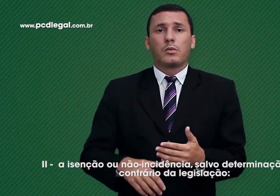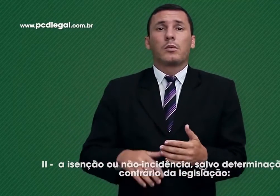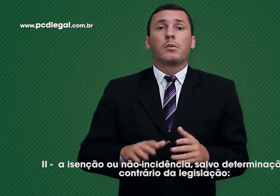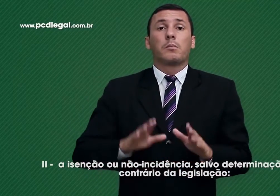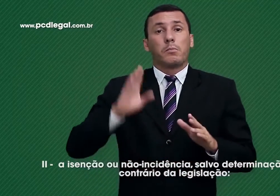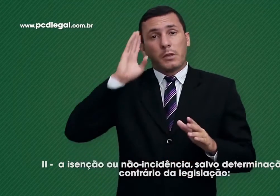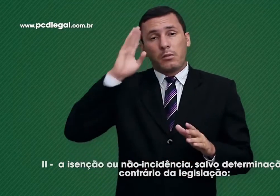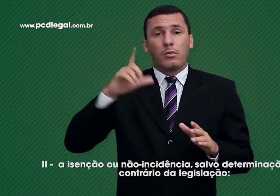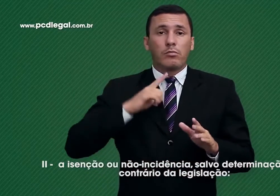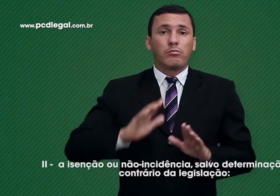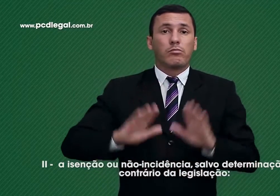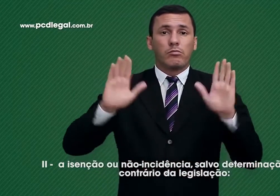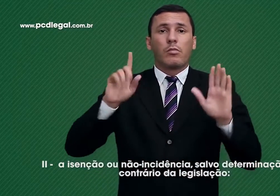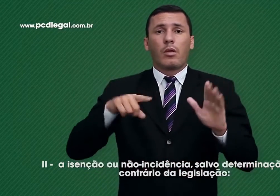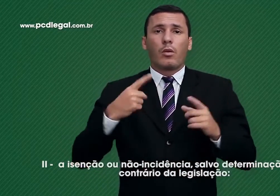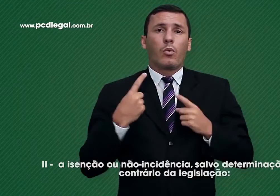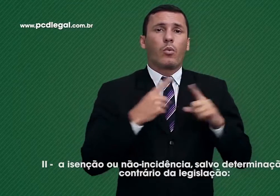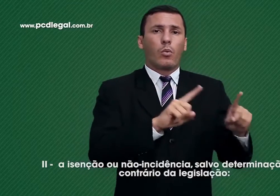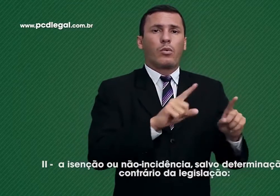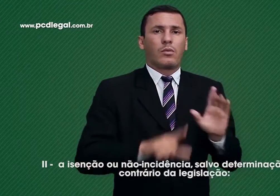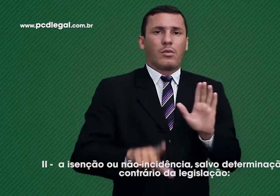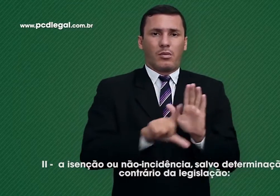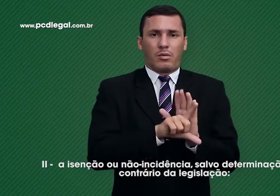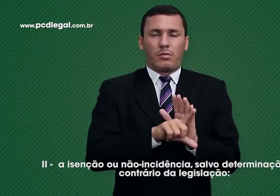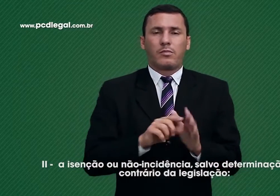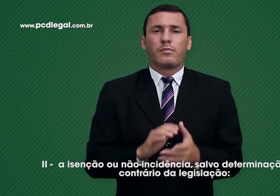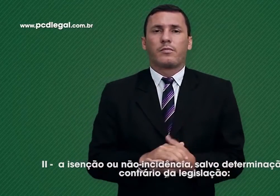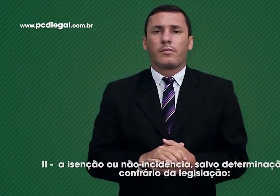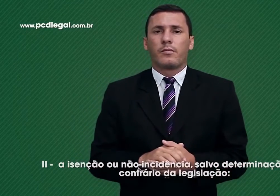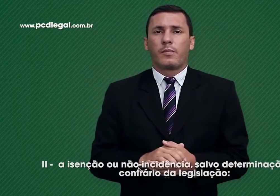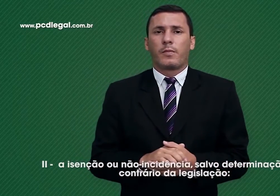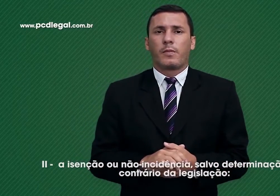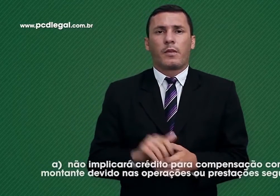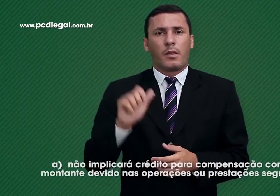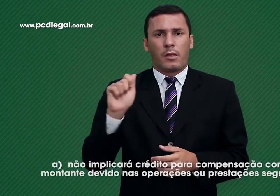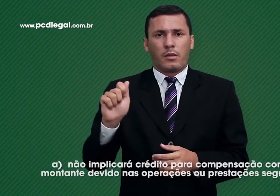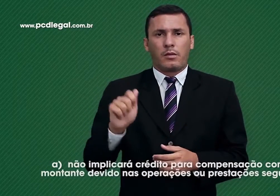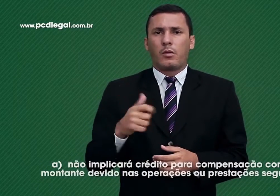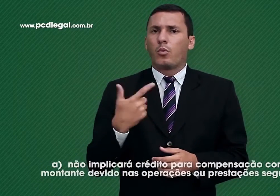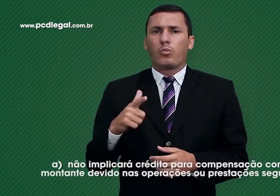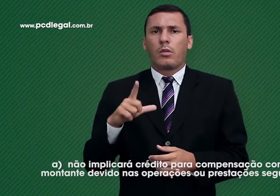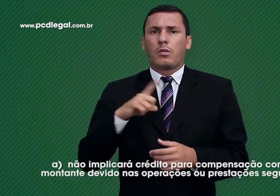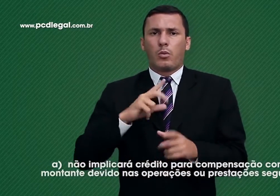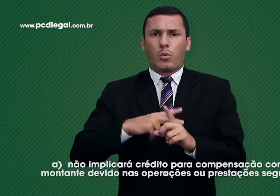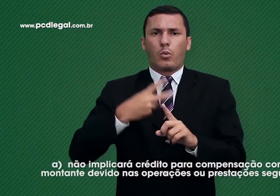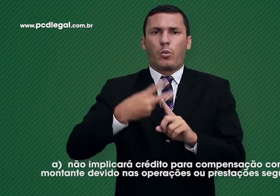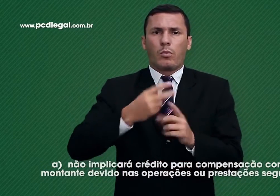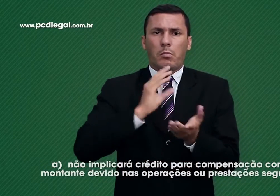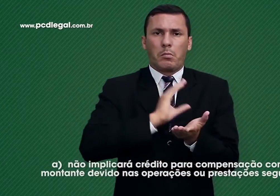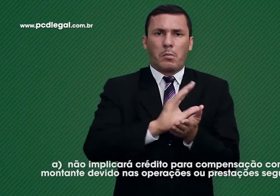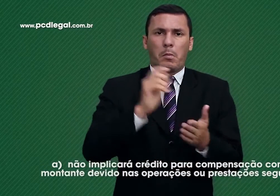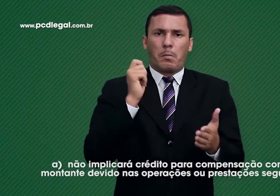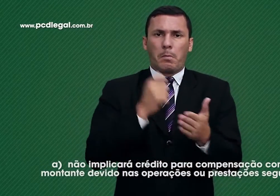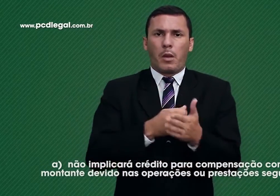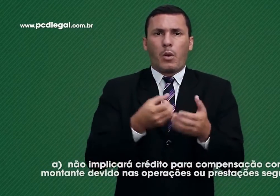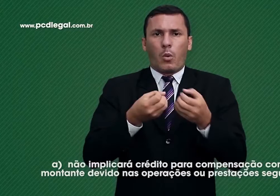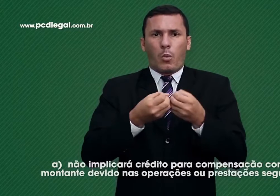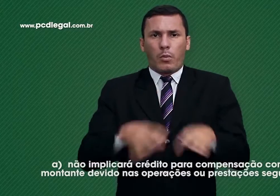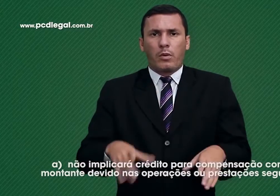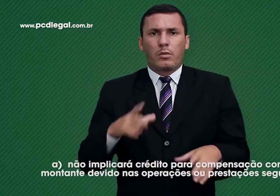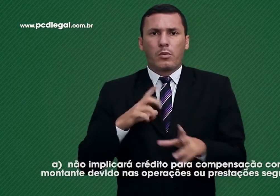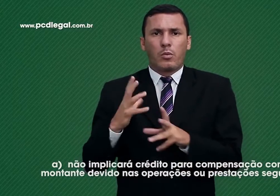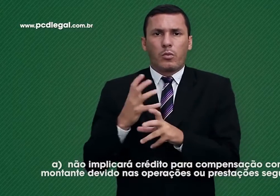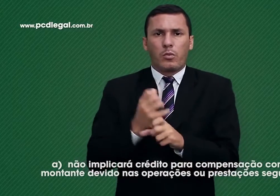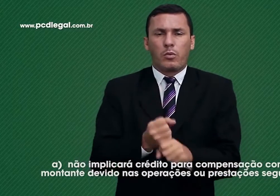não incidência, salvo determinação em contrário da legislação. A. Não implicará crédito